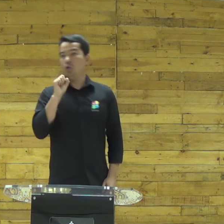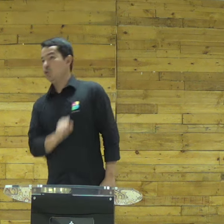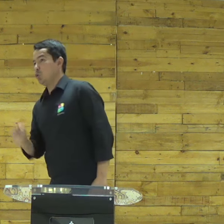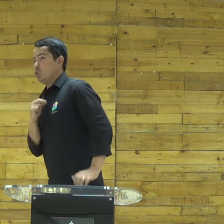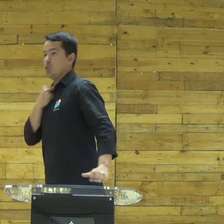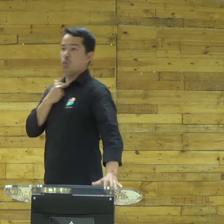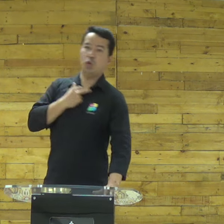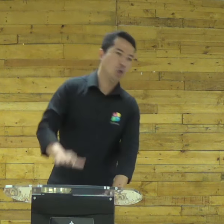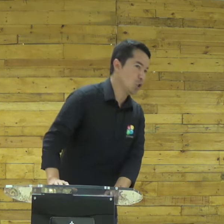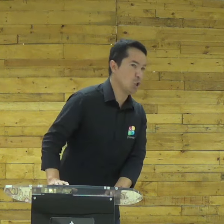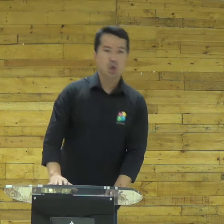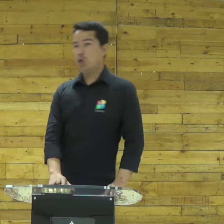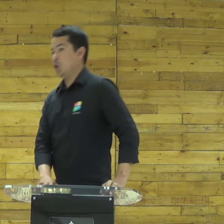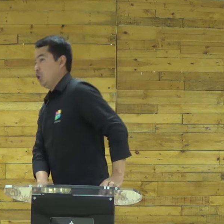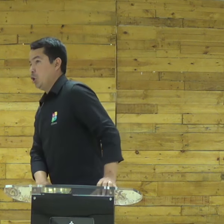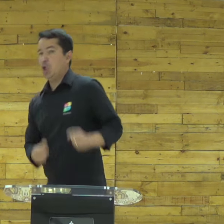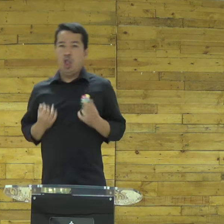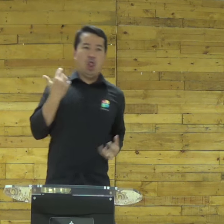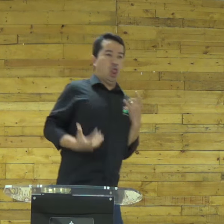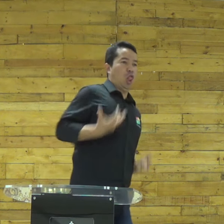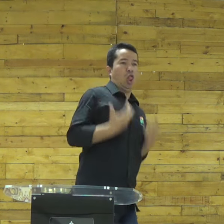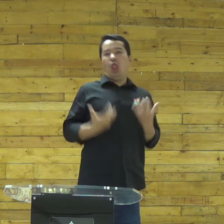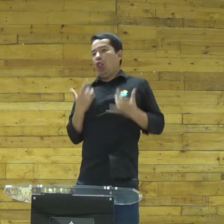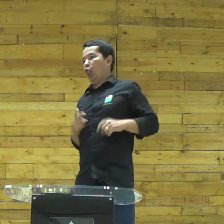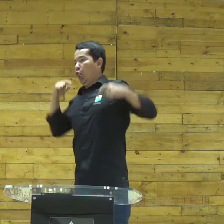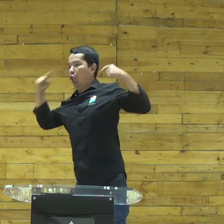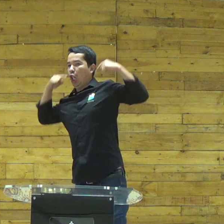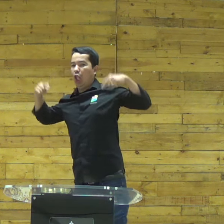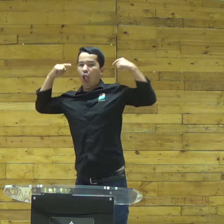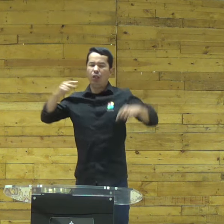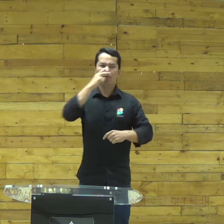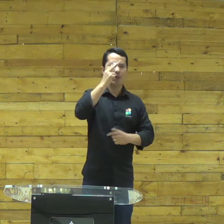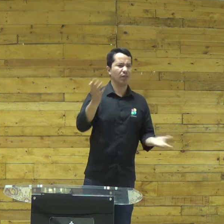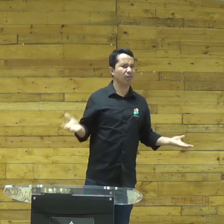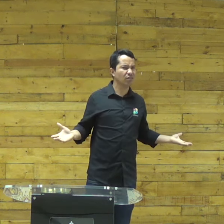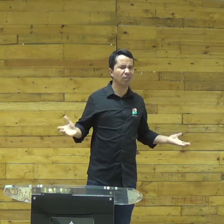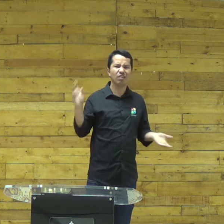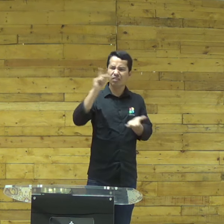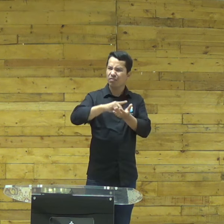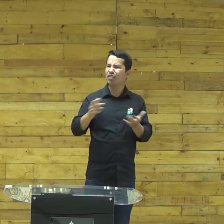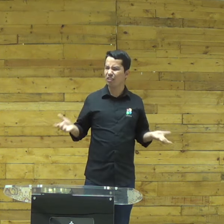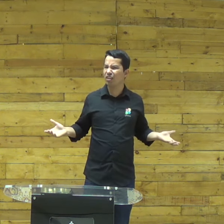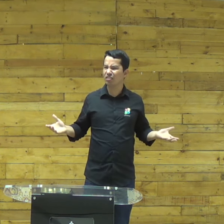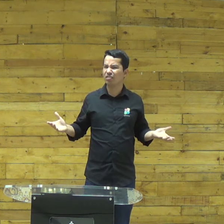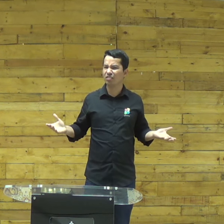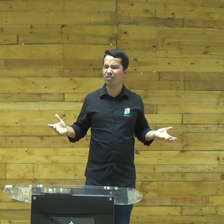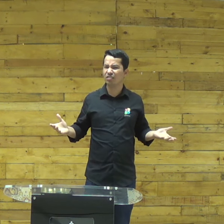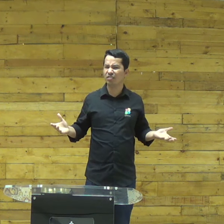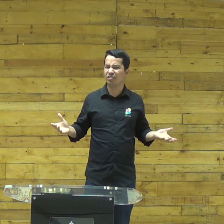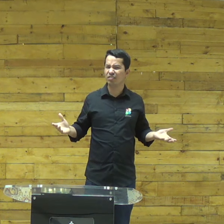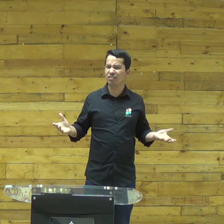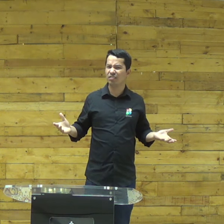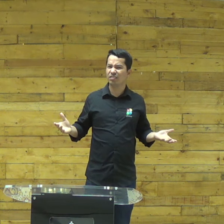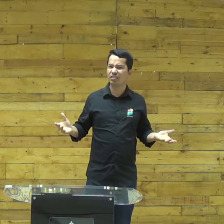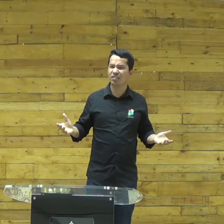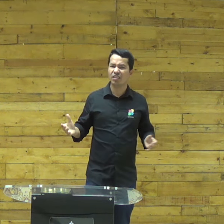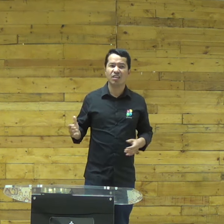solteira não posso continuar preciso de alguém aquele fogo consumindo aquela pessoa sabe é